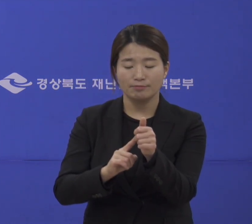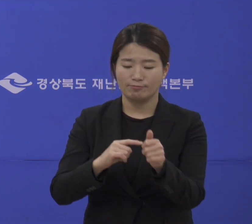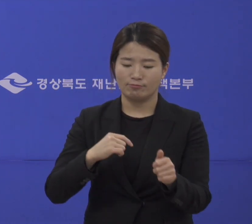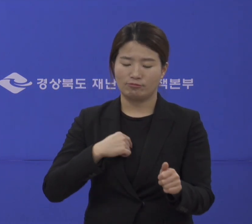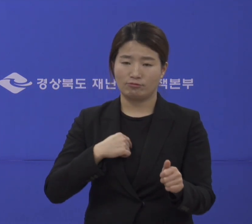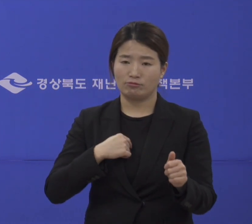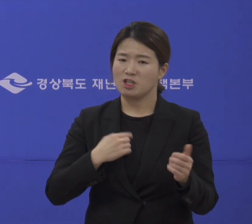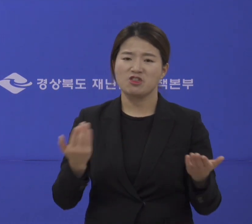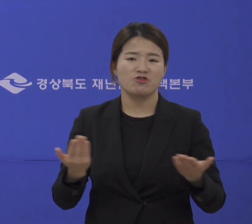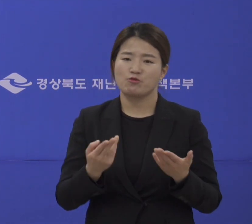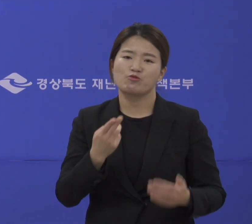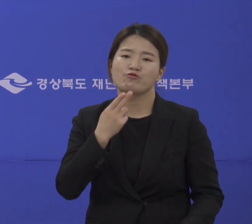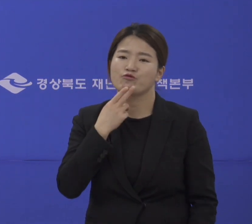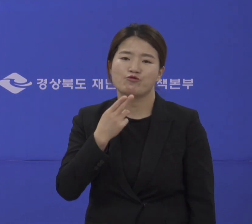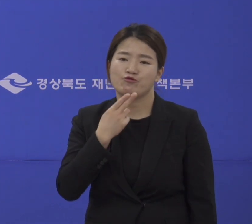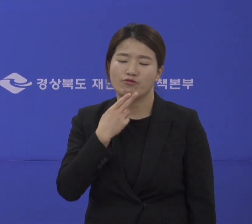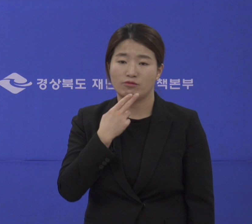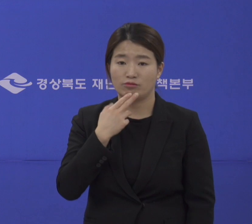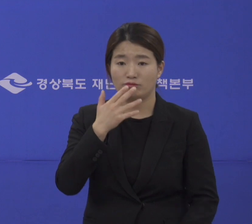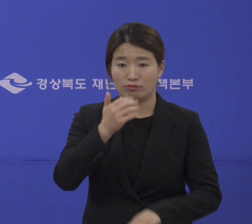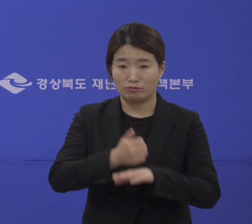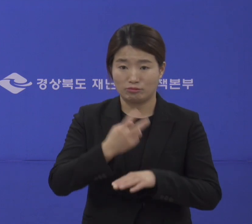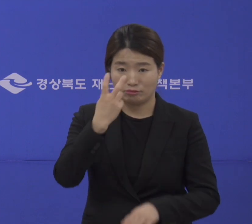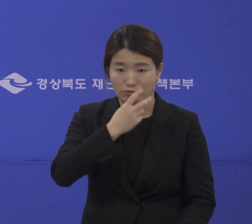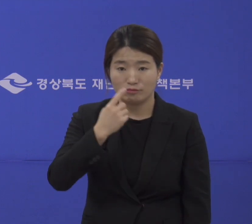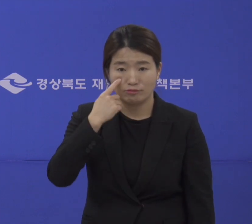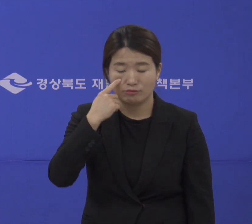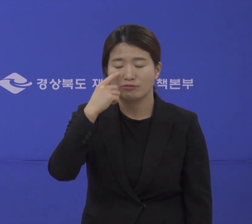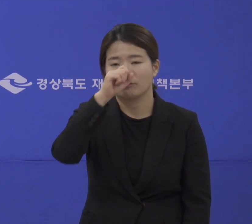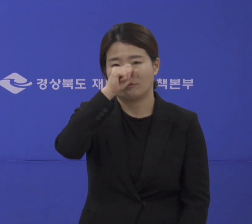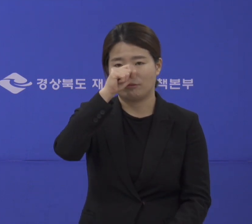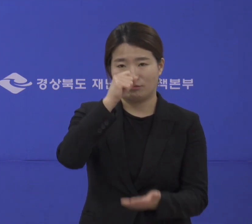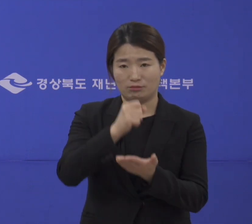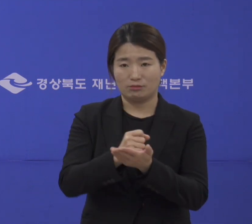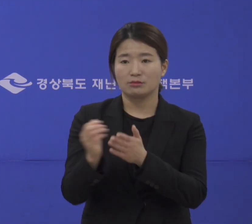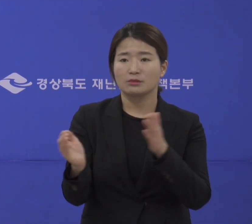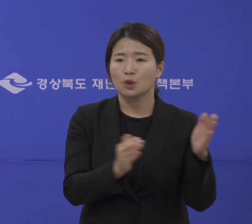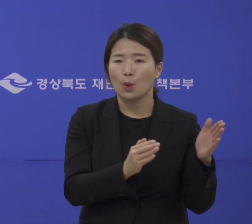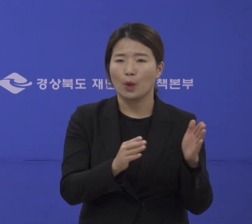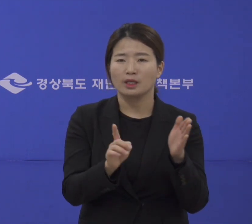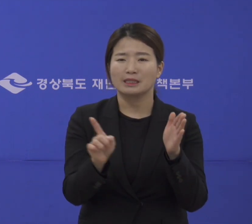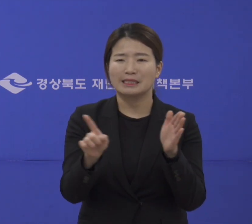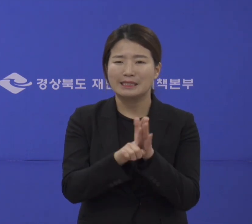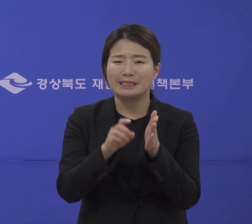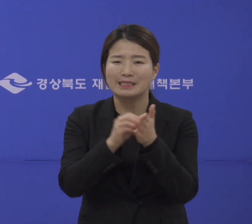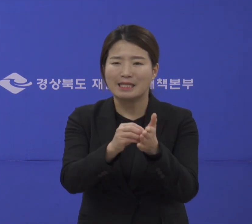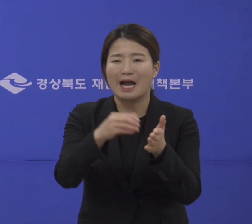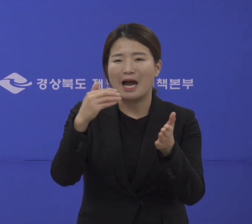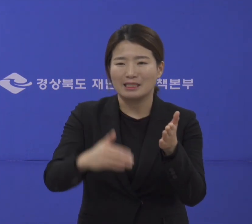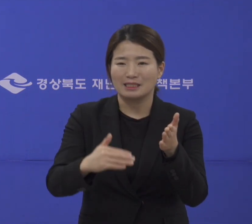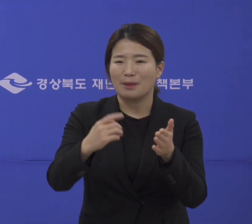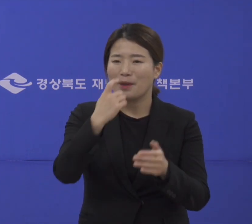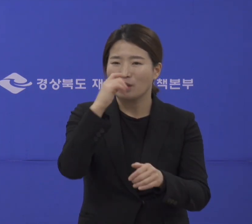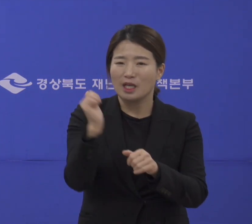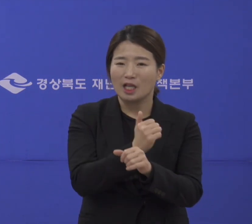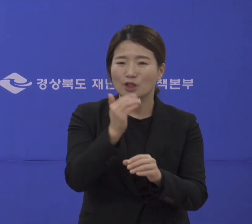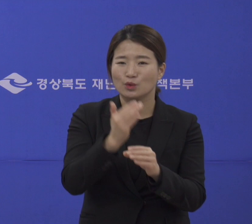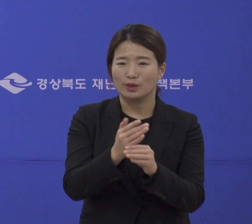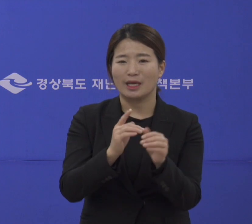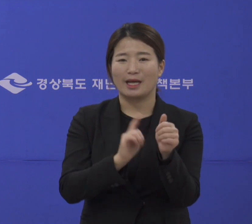자기는 직업이 없다 이렇게 음성입니다. 이분도 또 교육생 중에 그 한 분이